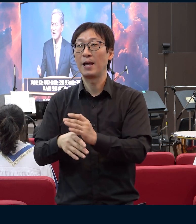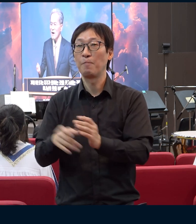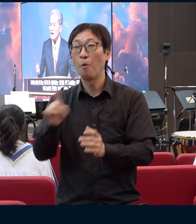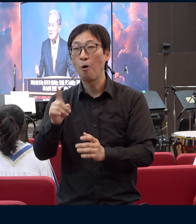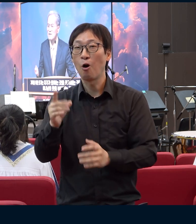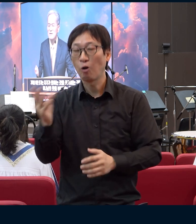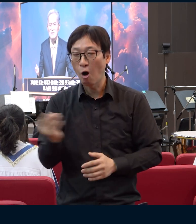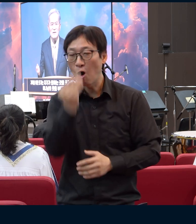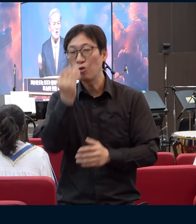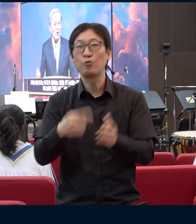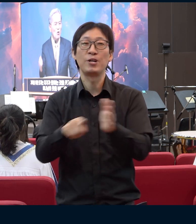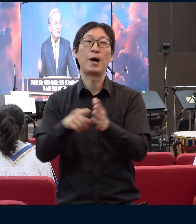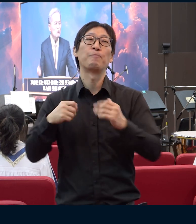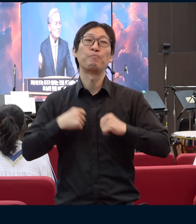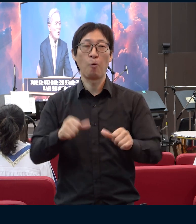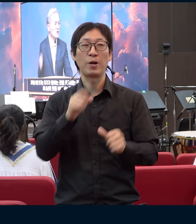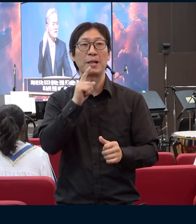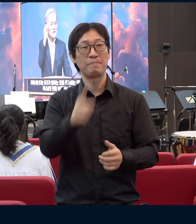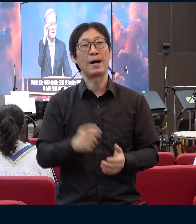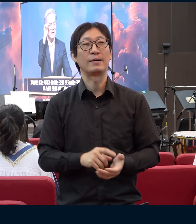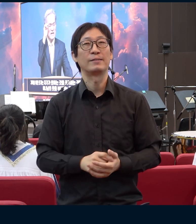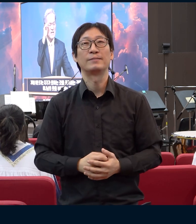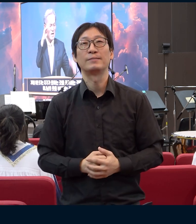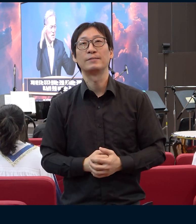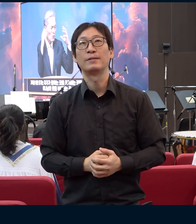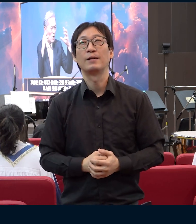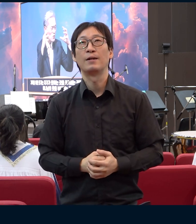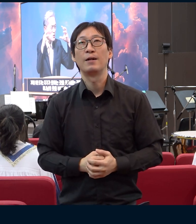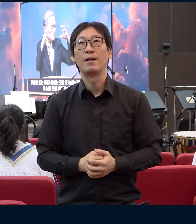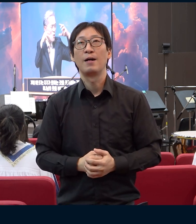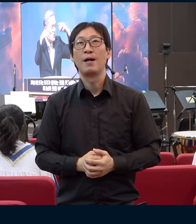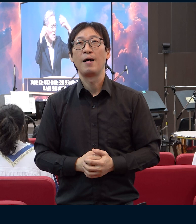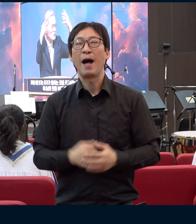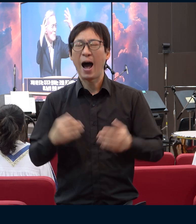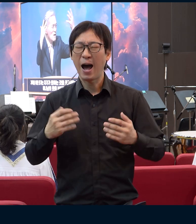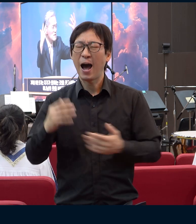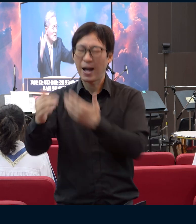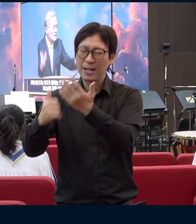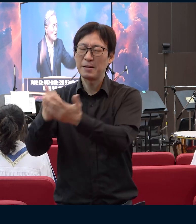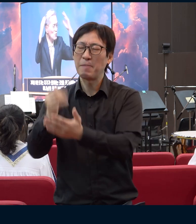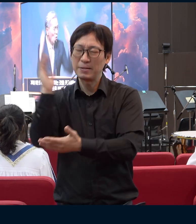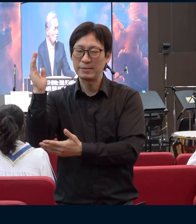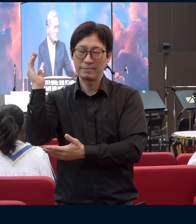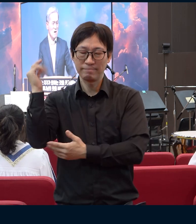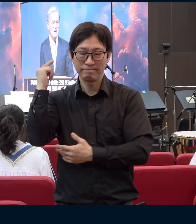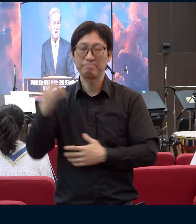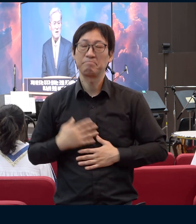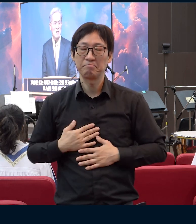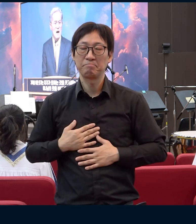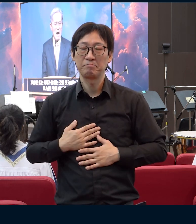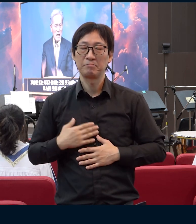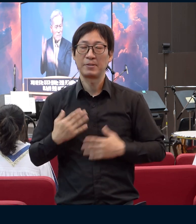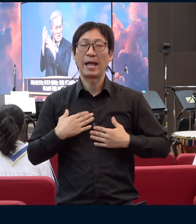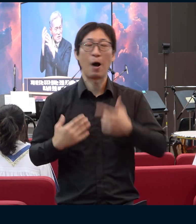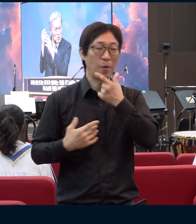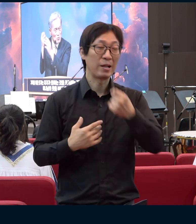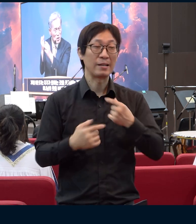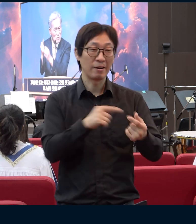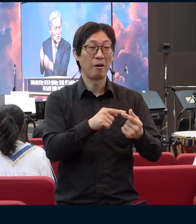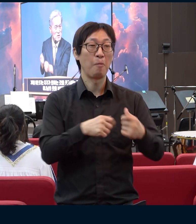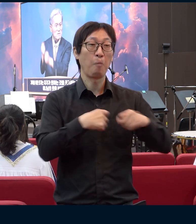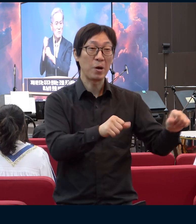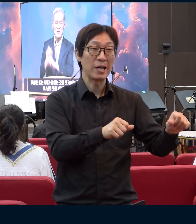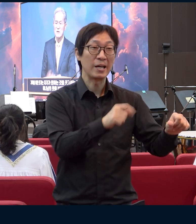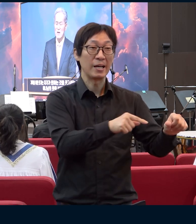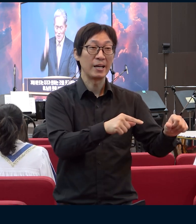것이기 때문에 그렇다. 거룩을 위한 포기는 자기가 원하는 것을 포기하는 것만이 아니라 동시에 하나님의